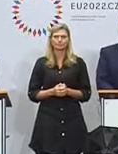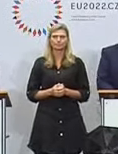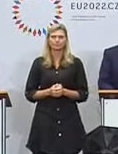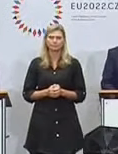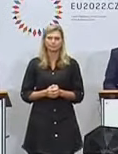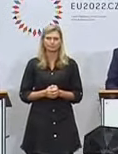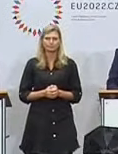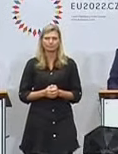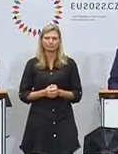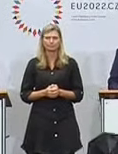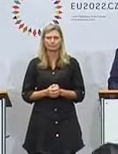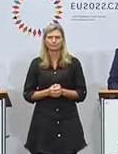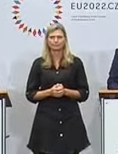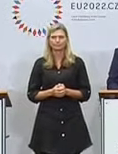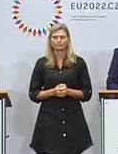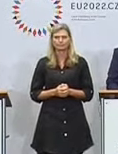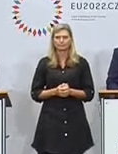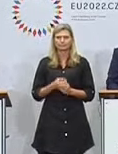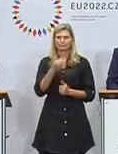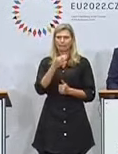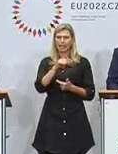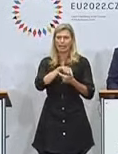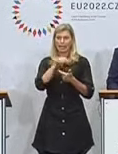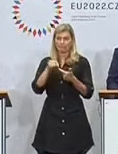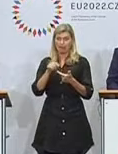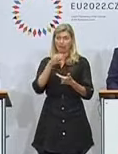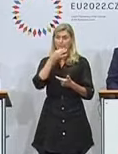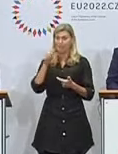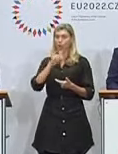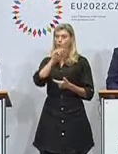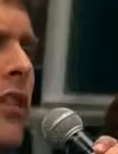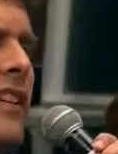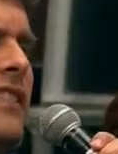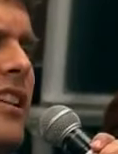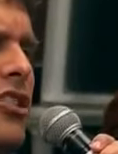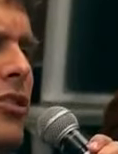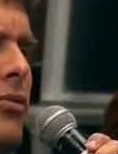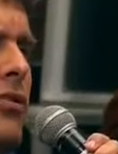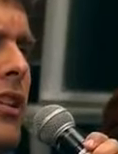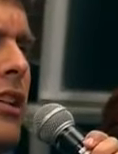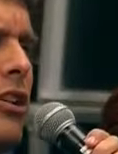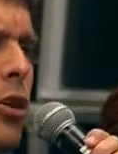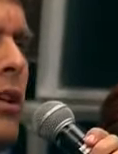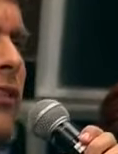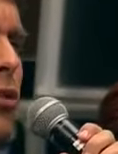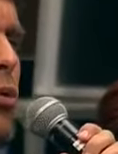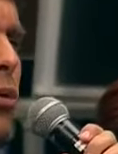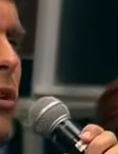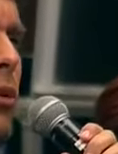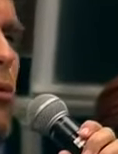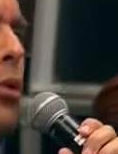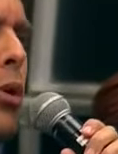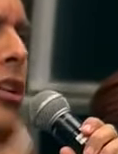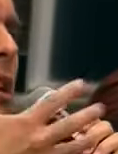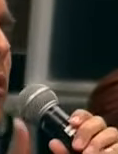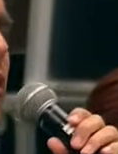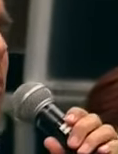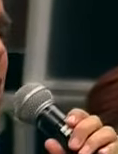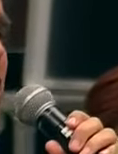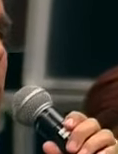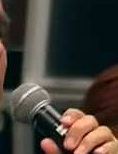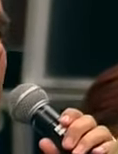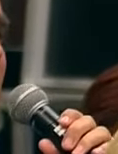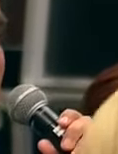Europe. Two questions, if I may, on separate topics. Firstly, on the visa issues. Going forward, what